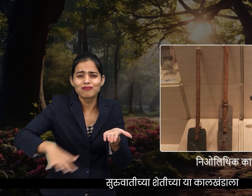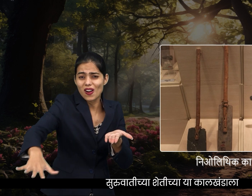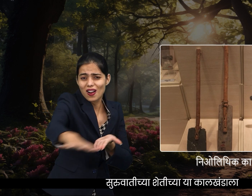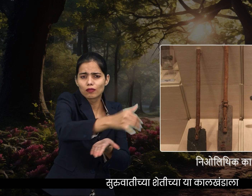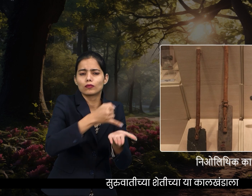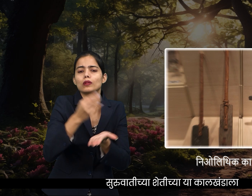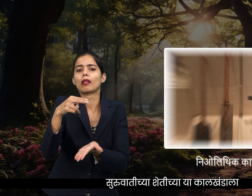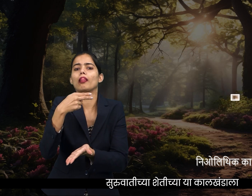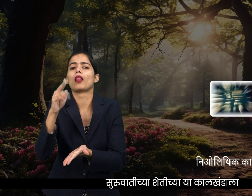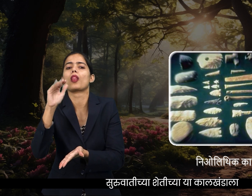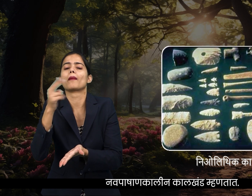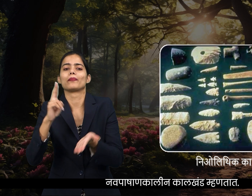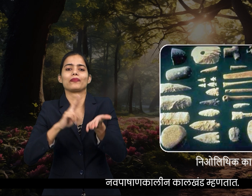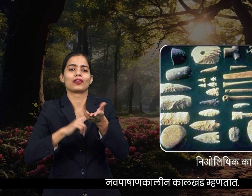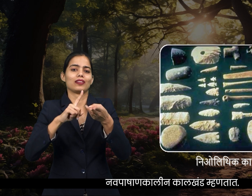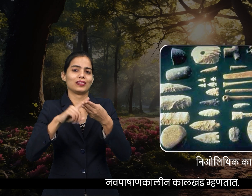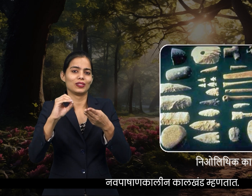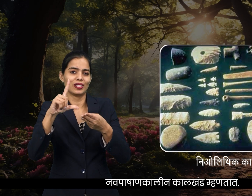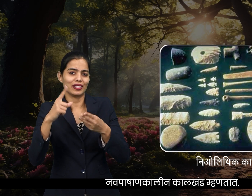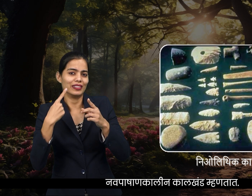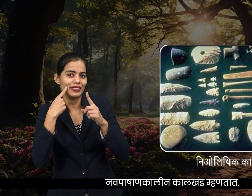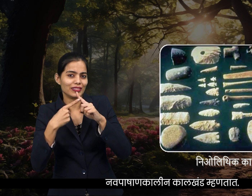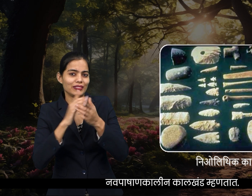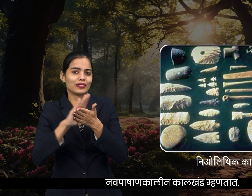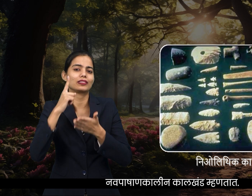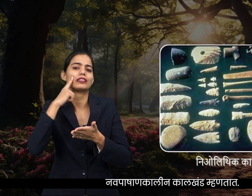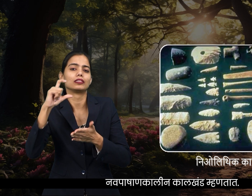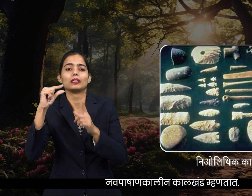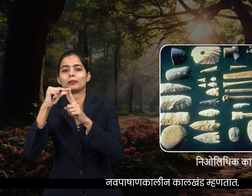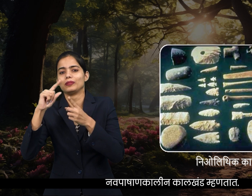या कालखंडाला नवपाषाणकालीन कालखंड म्हणतात.